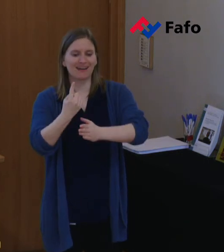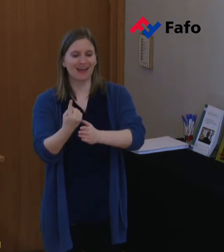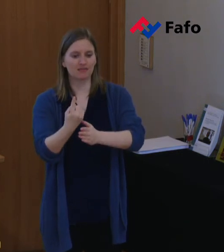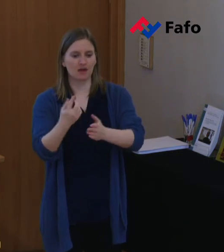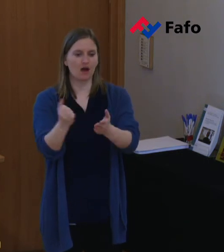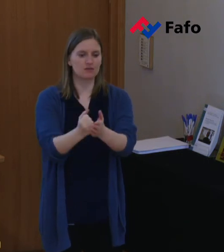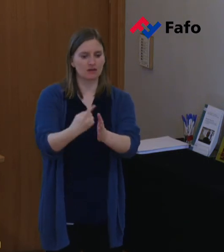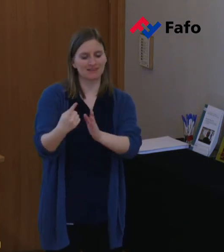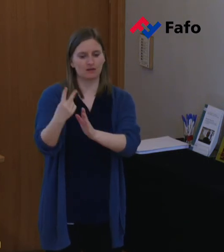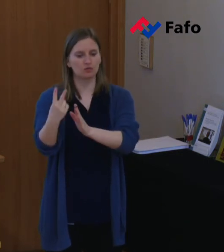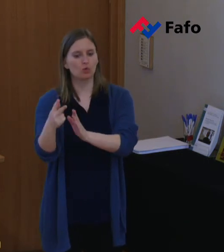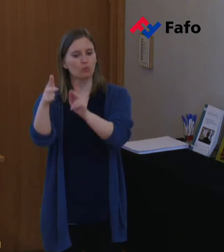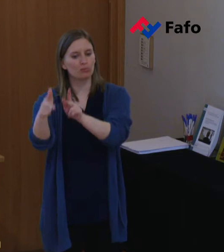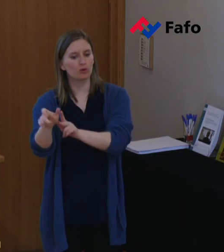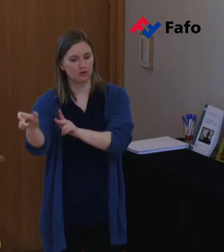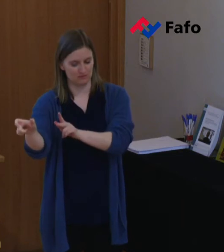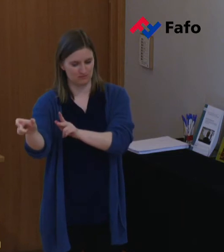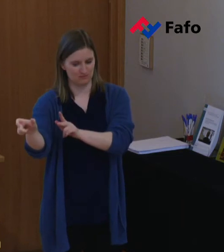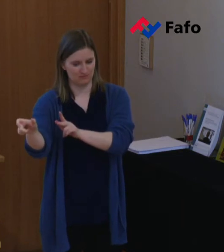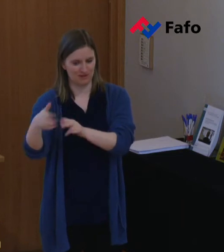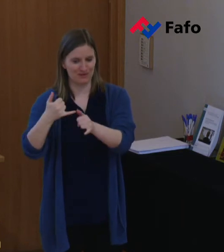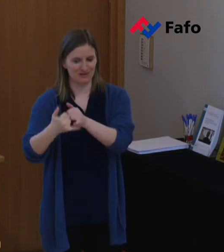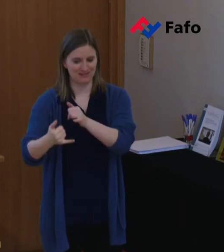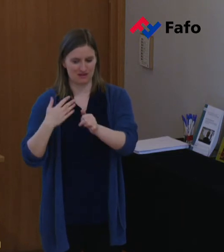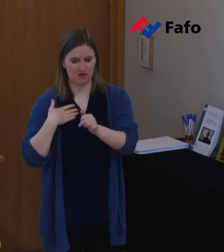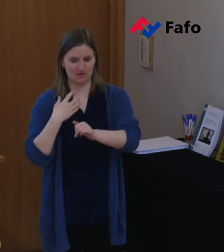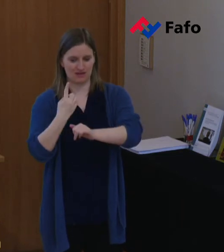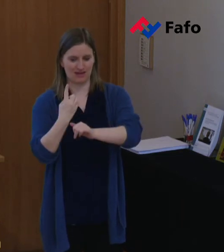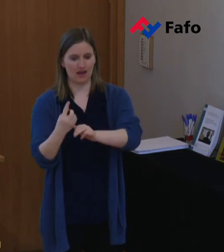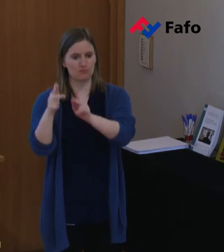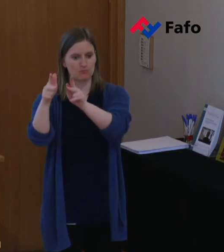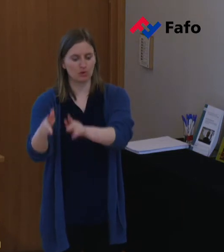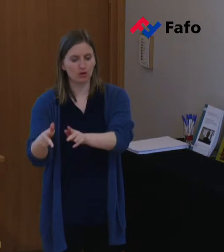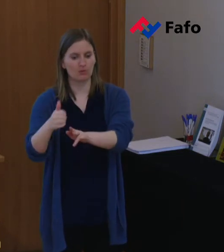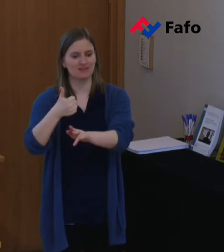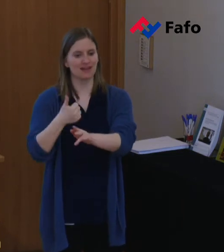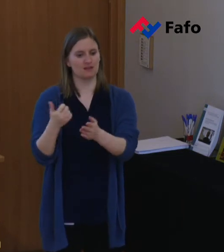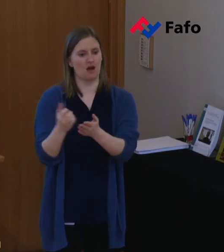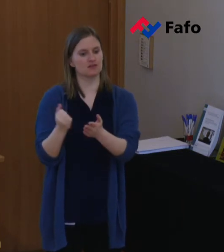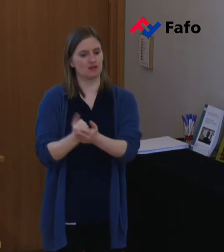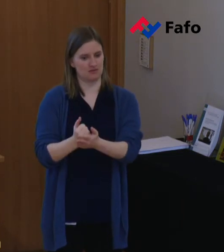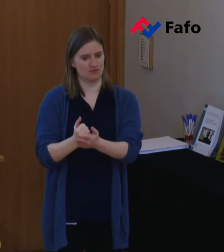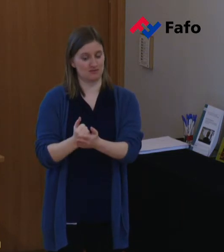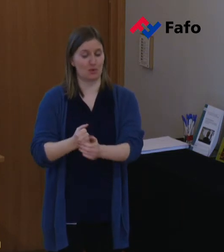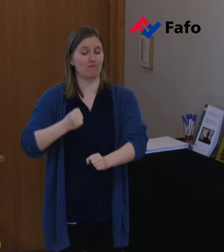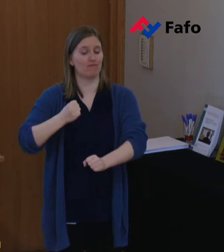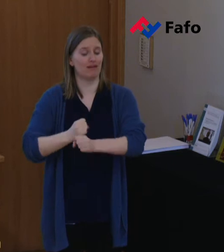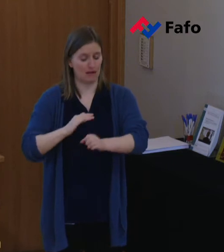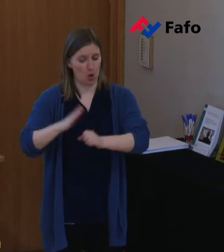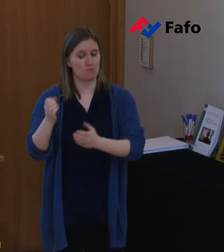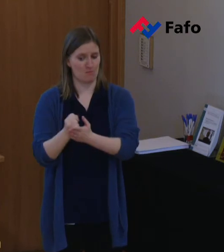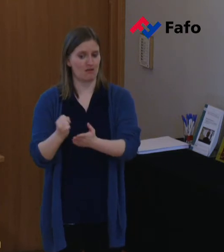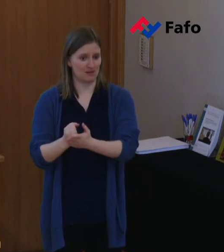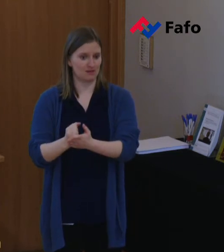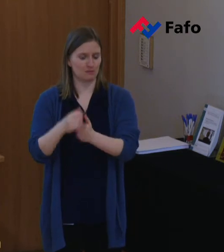brukere. Resten av tiden hadde de 1 bruker til 6 ansatte, så det det er svært høy bemanning, og det må